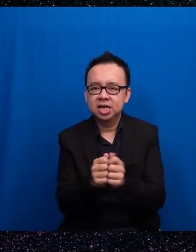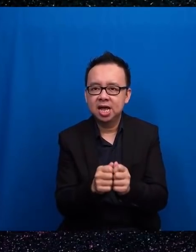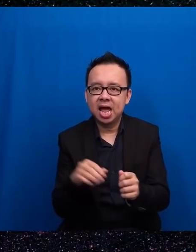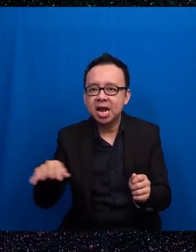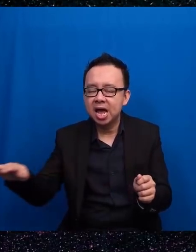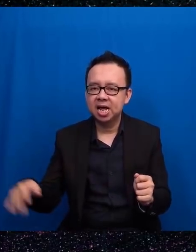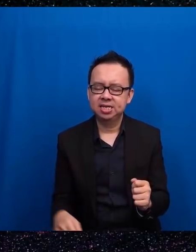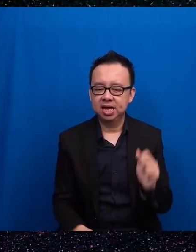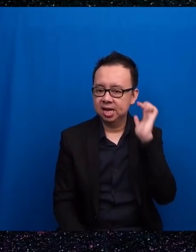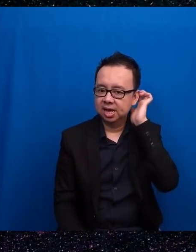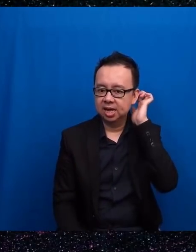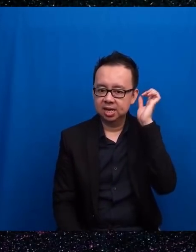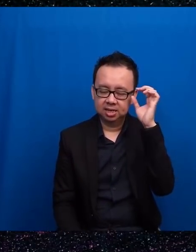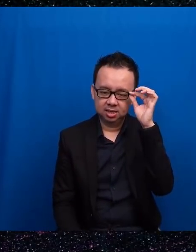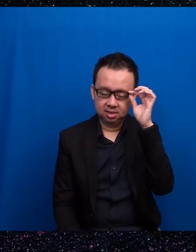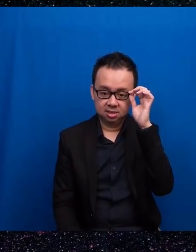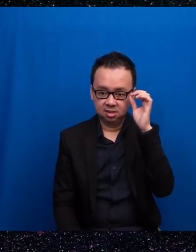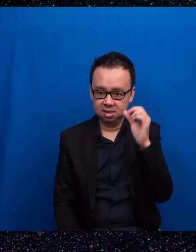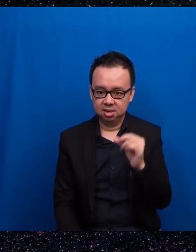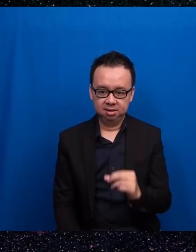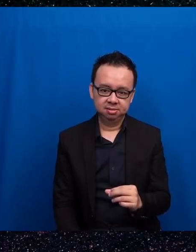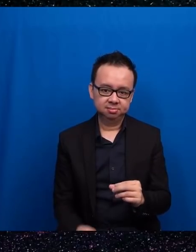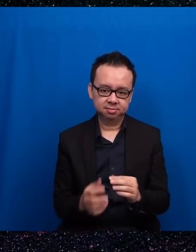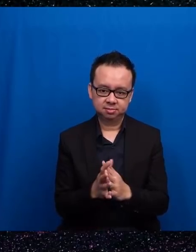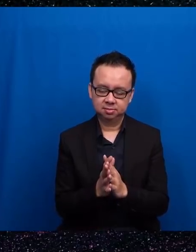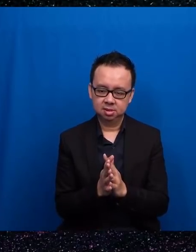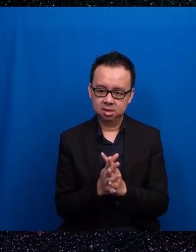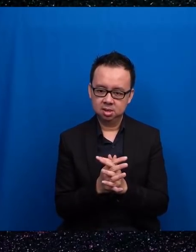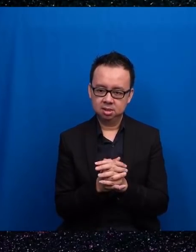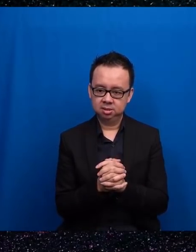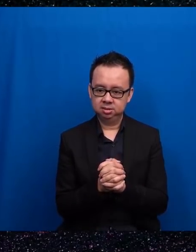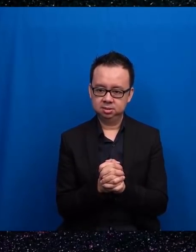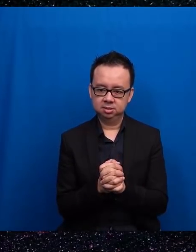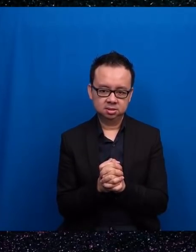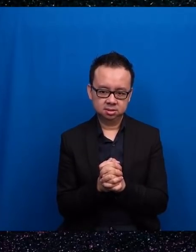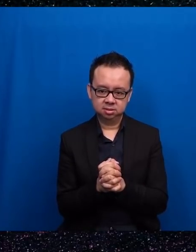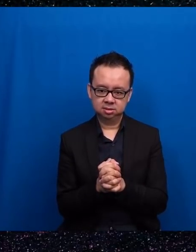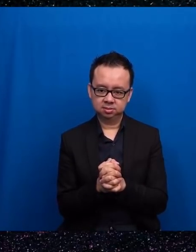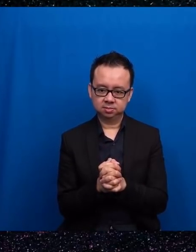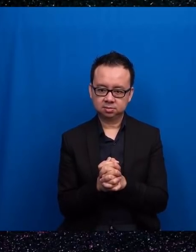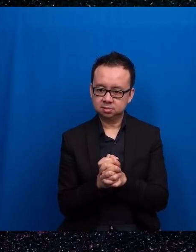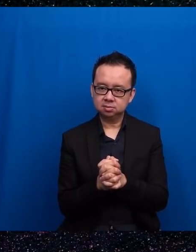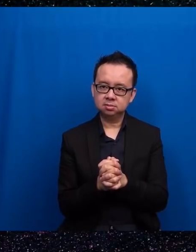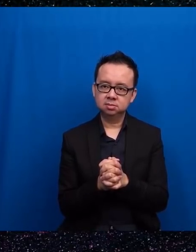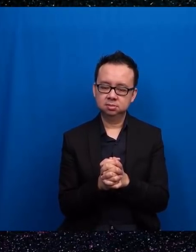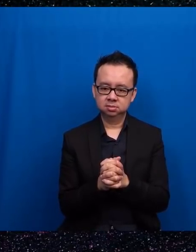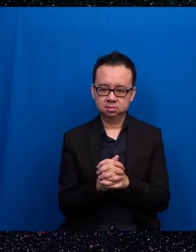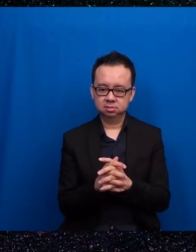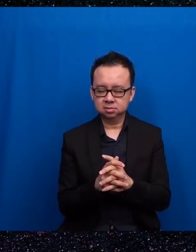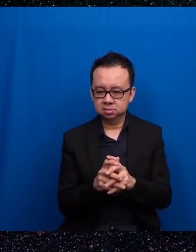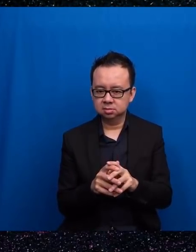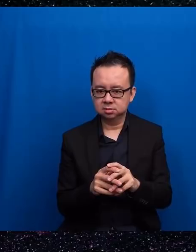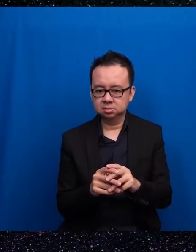tentang ayahnya, berarti mereka sudah turn off. Ya kan? Sama dengan kalau kita barbecue, kalau apinya sampai mati